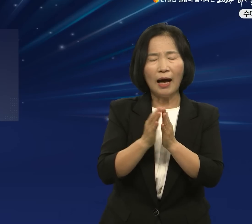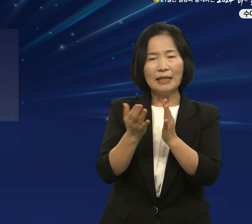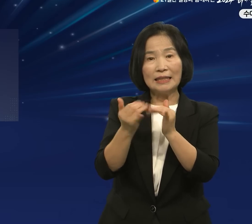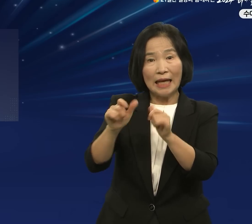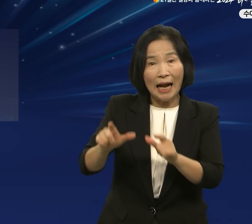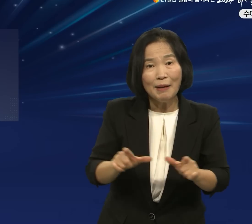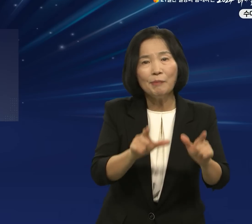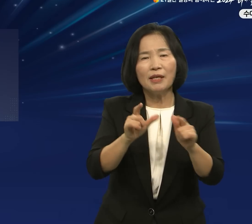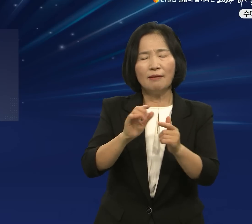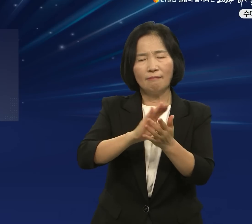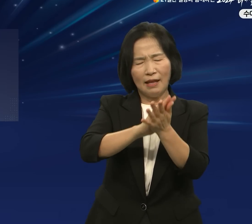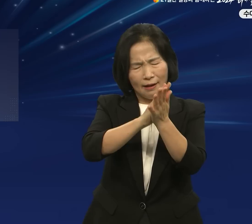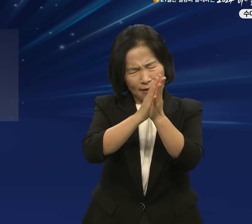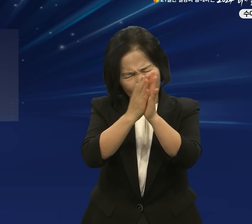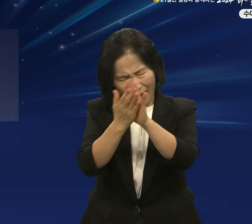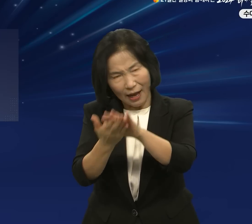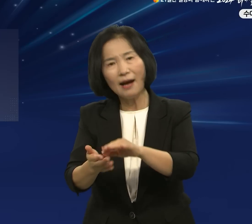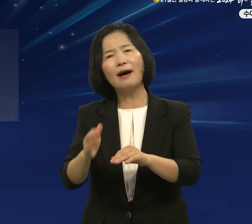달라집니다.